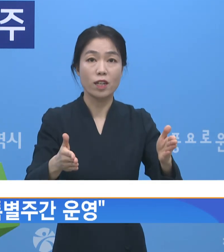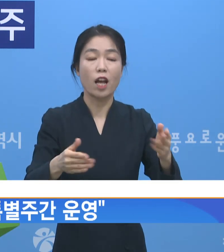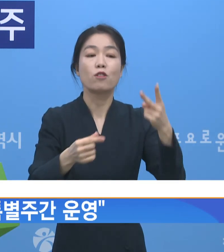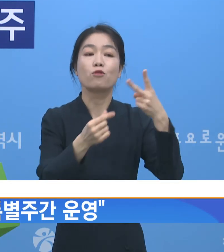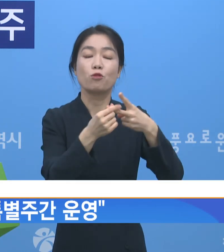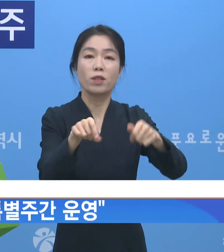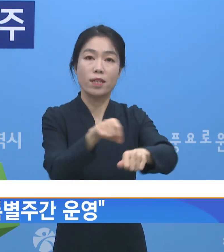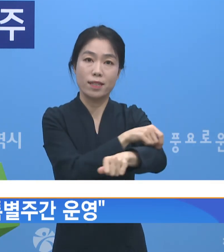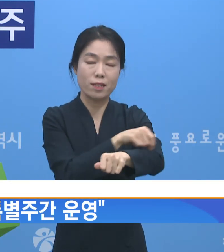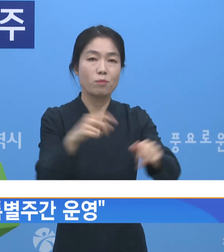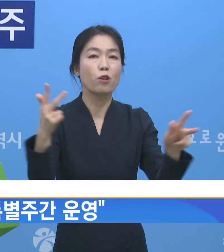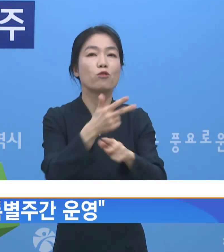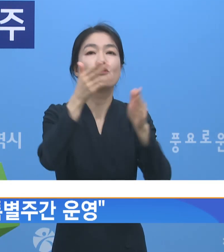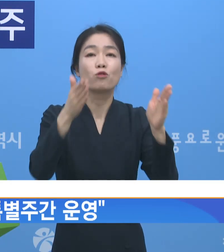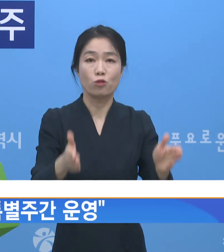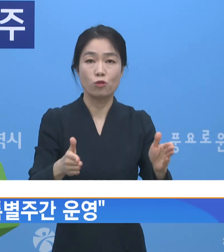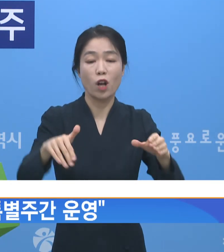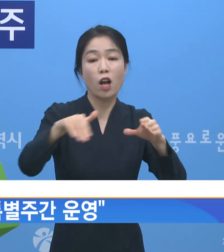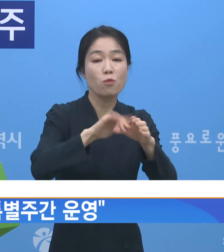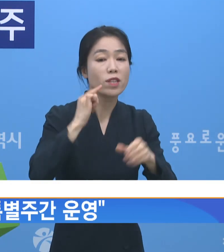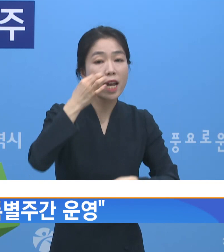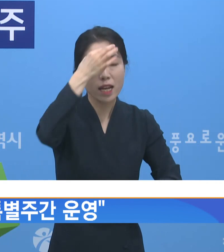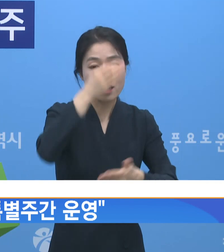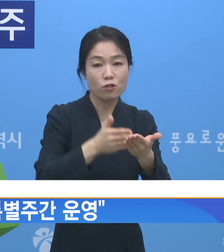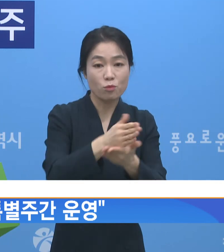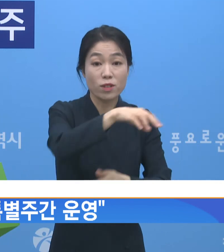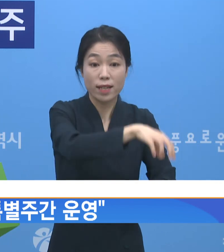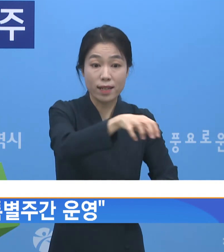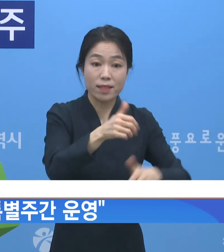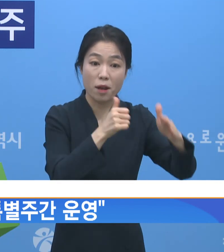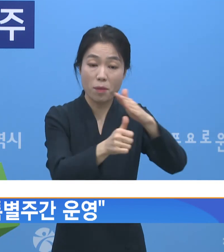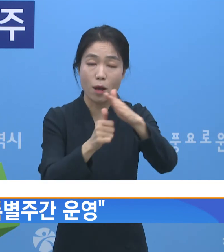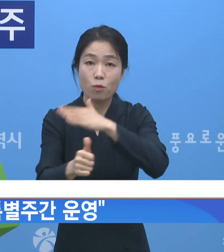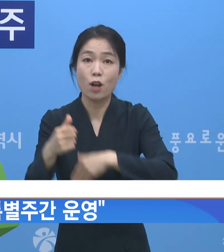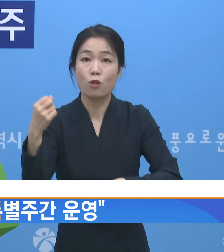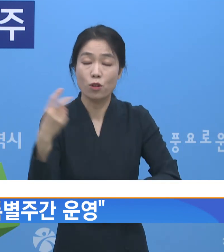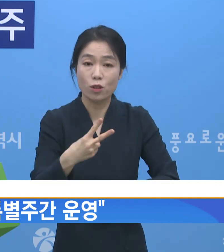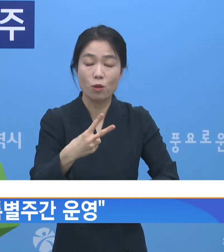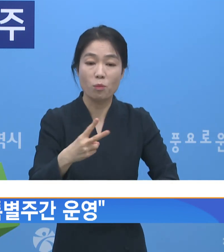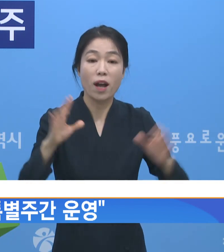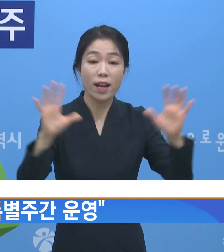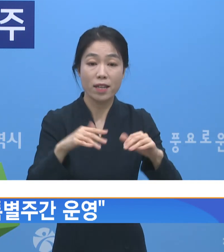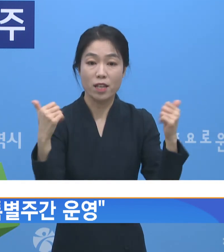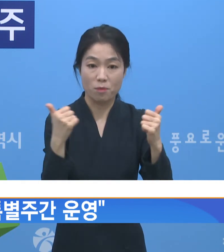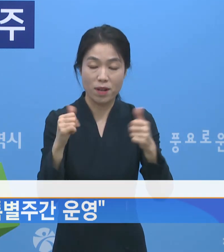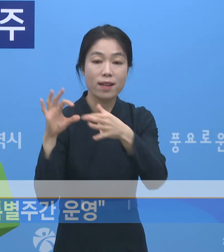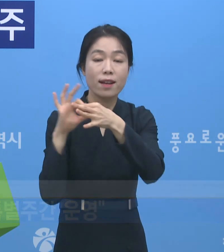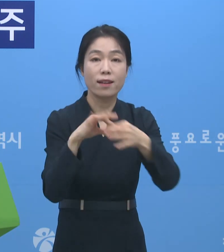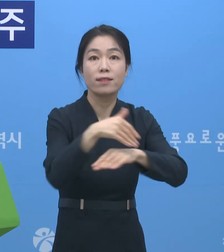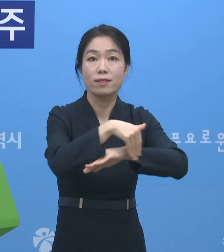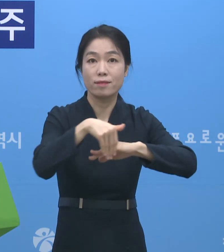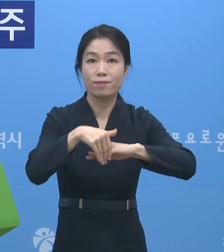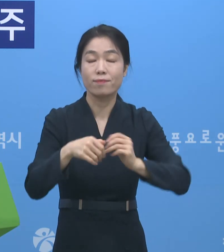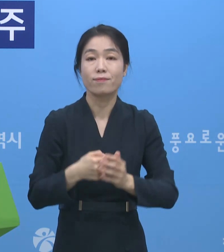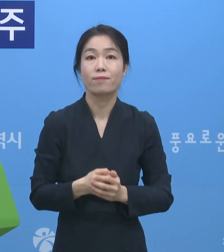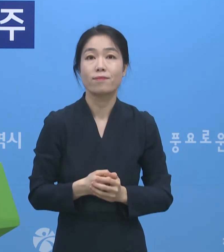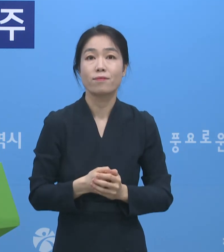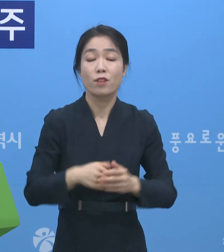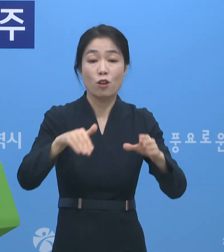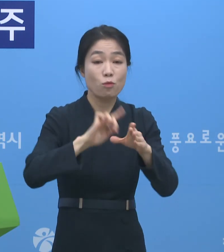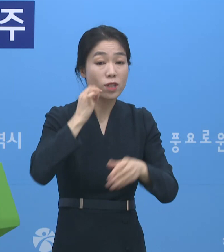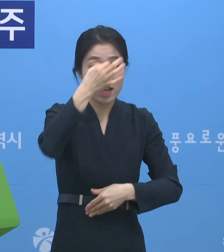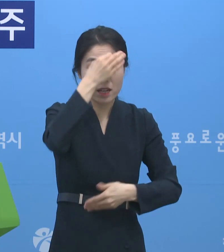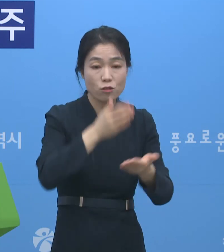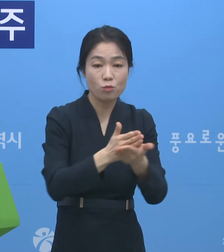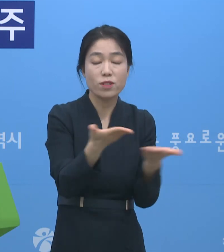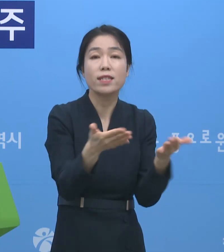번째 특별주간으로 문화예술 분야 현장 방문과 간담회가 이어질 예정입니다. 문화예술